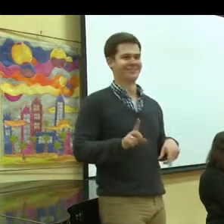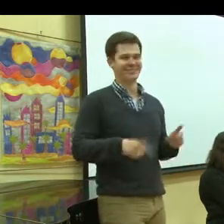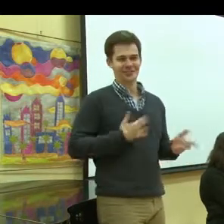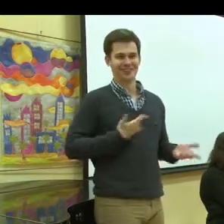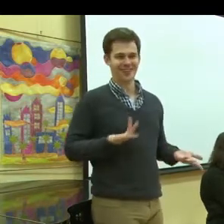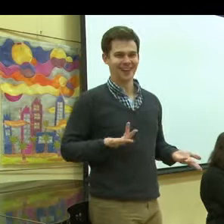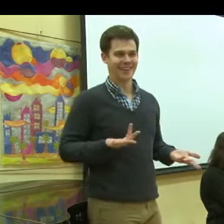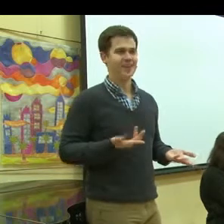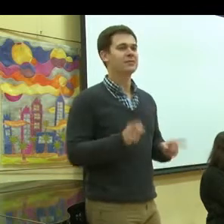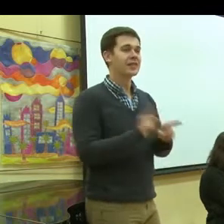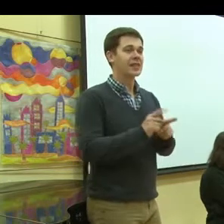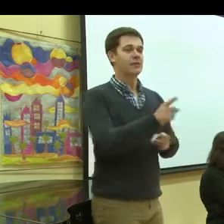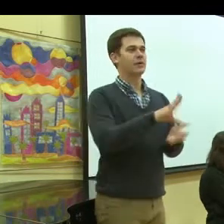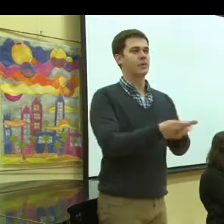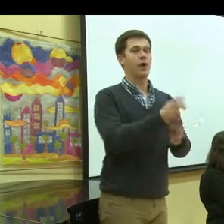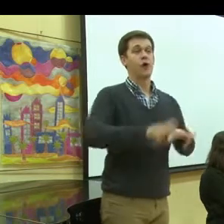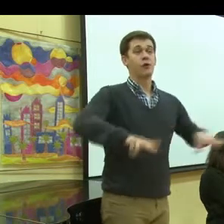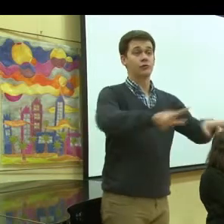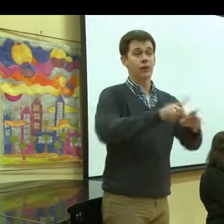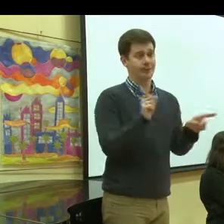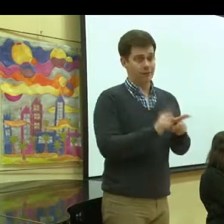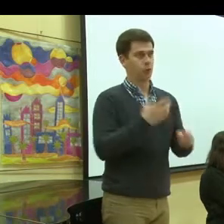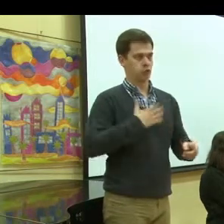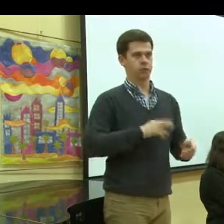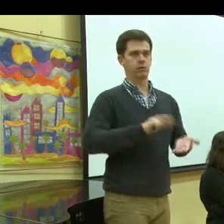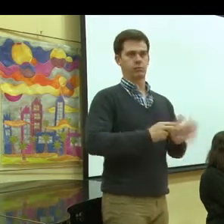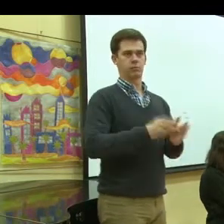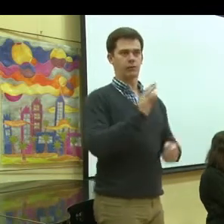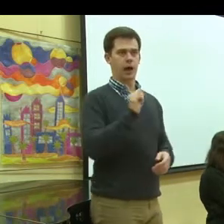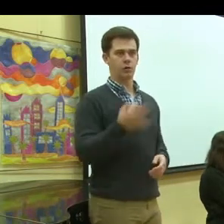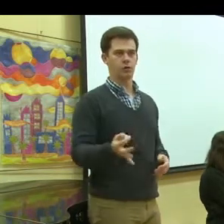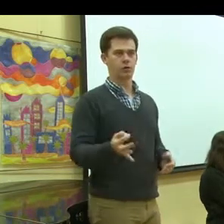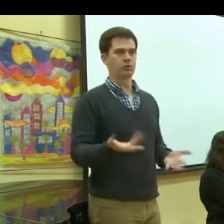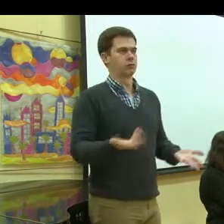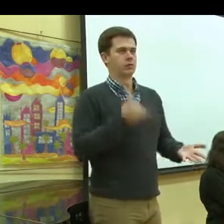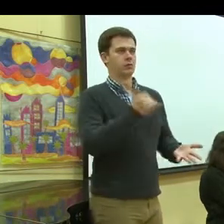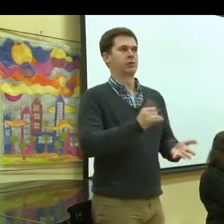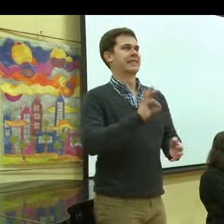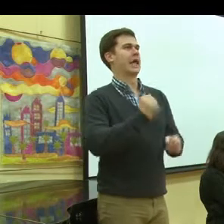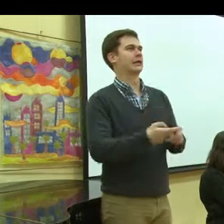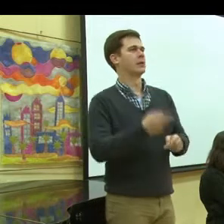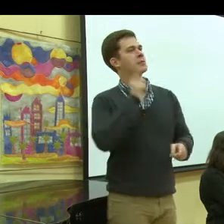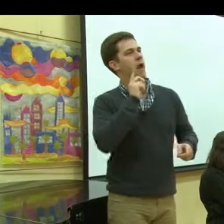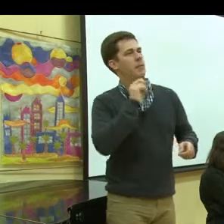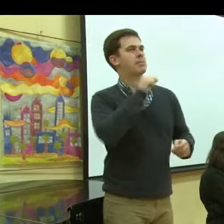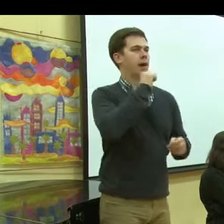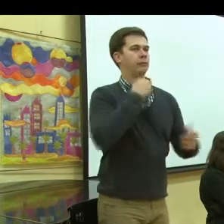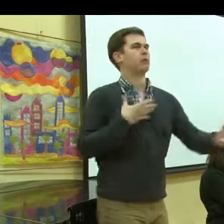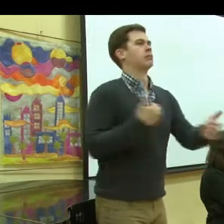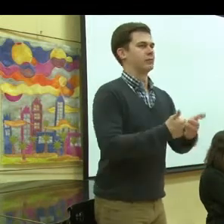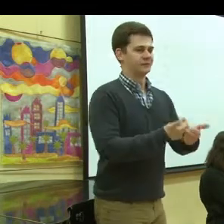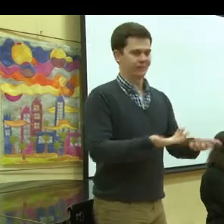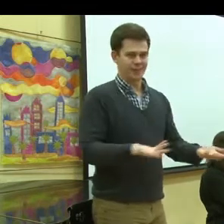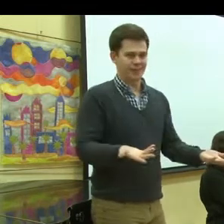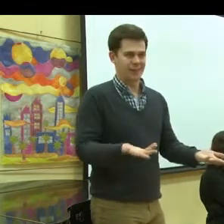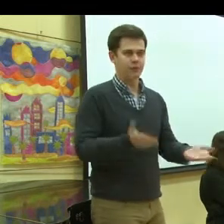że tam się tańczy też to tango w gronie rodzinnym. Por eso digo que es amor. Dlatego właśnie, to są takie uczucia, tylko